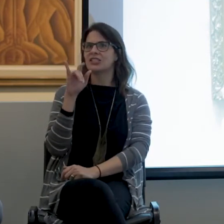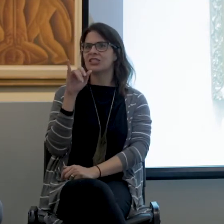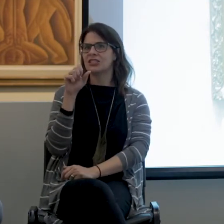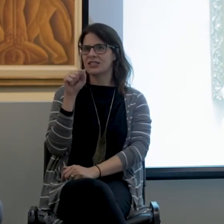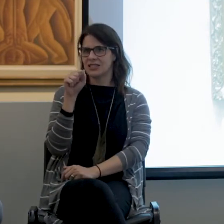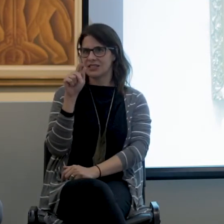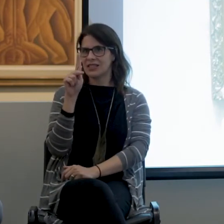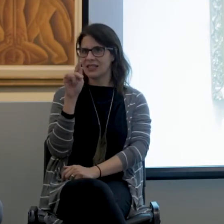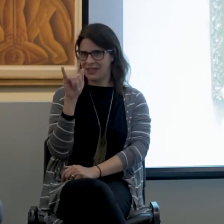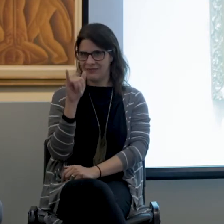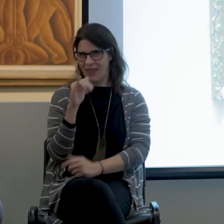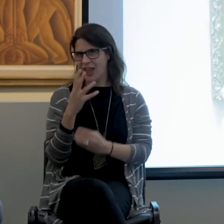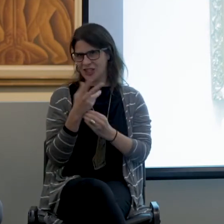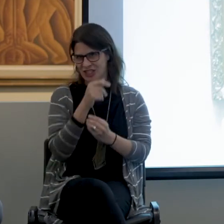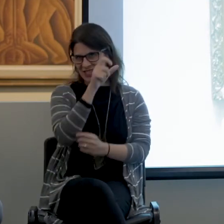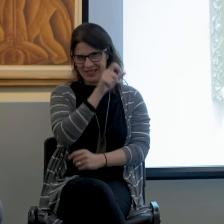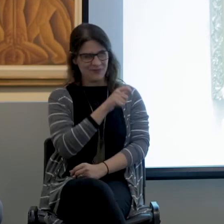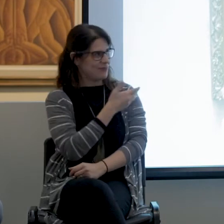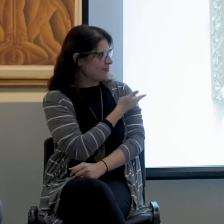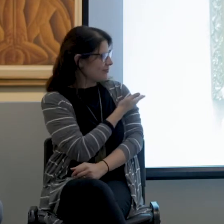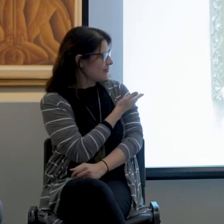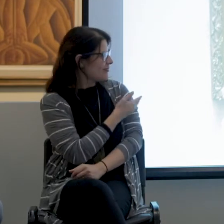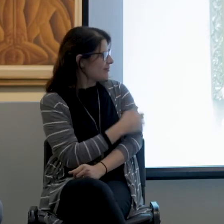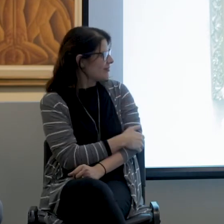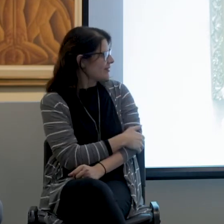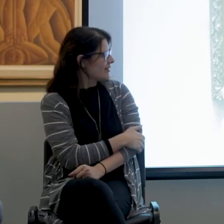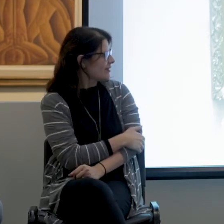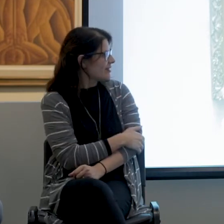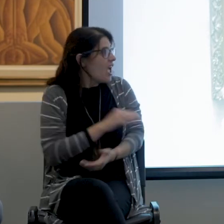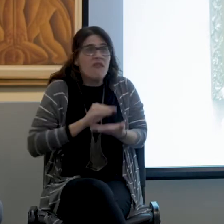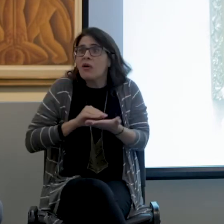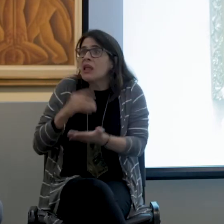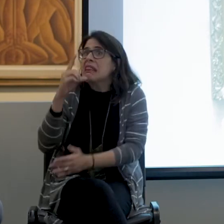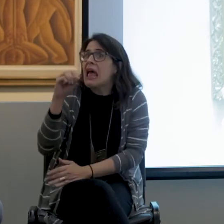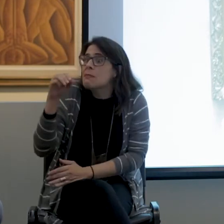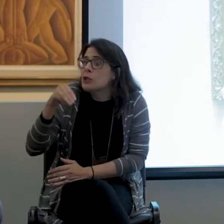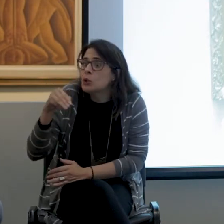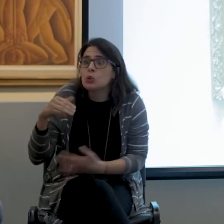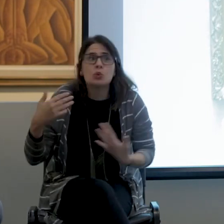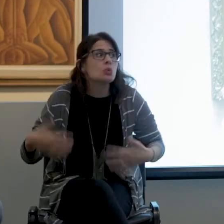Vamos voltar para o Kandinsky? Quanto tempo eu tenho? 10 minutos?